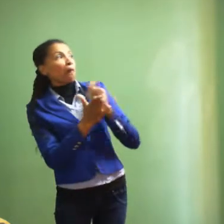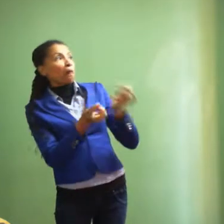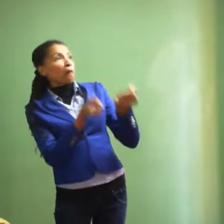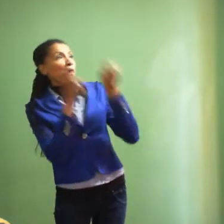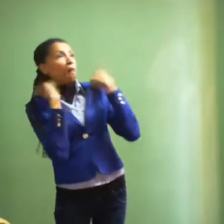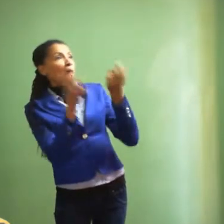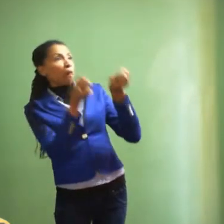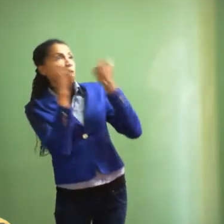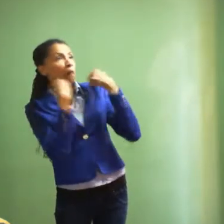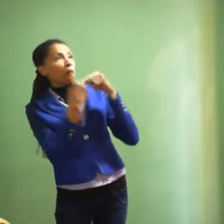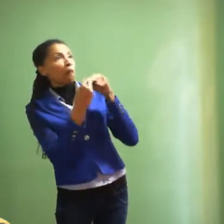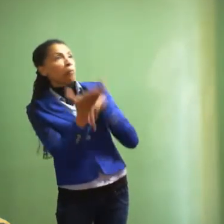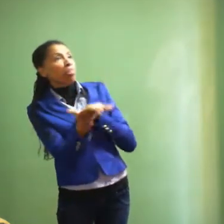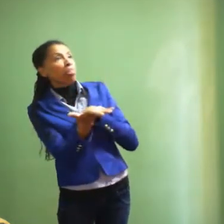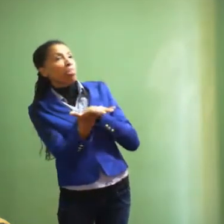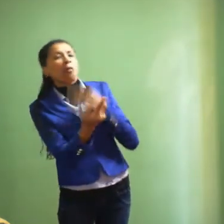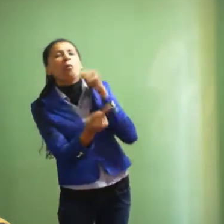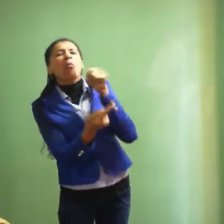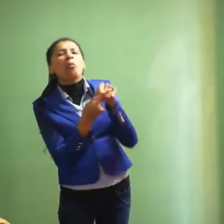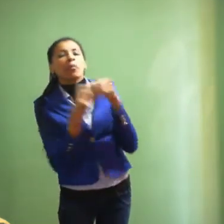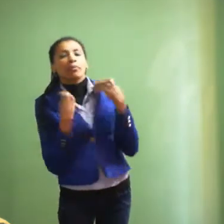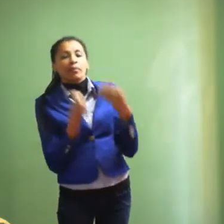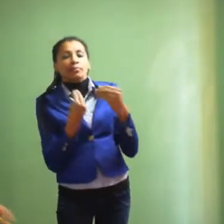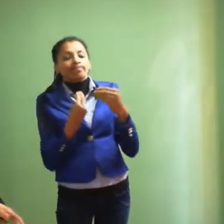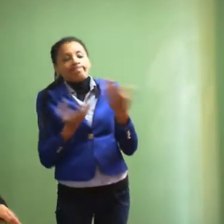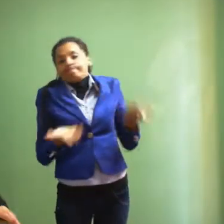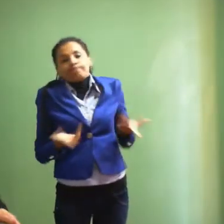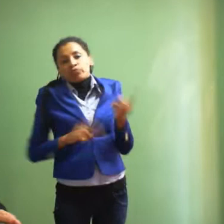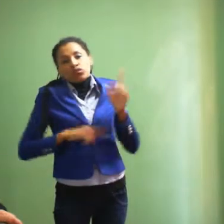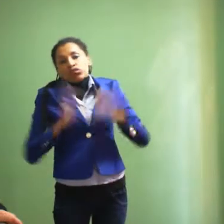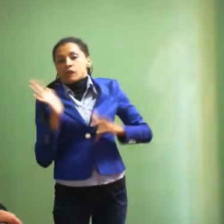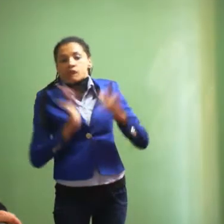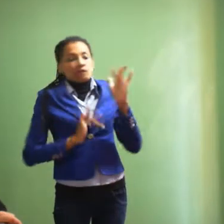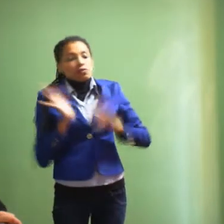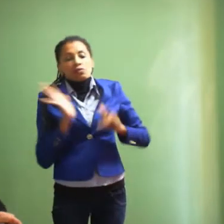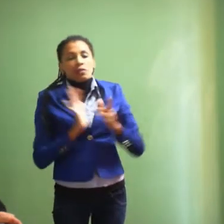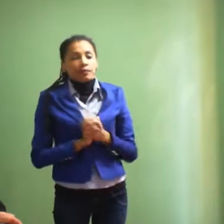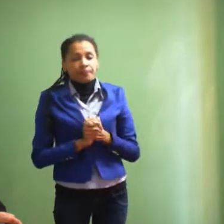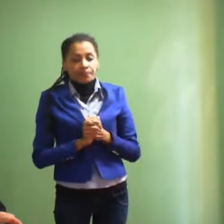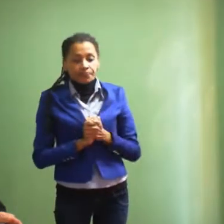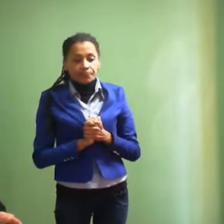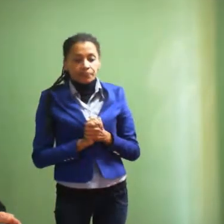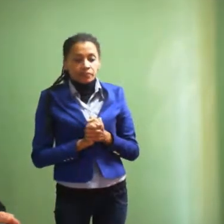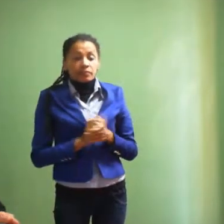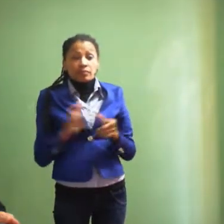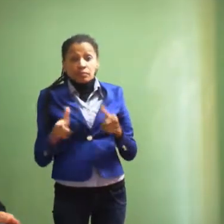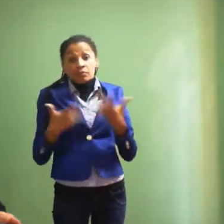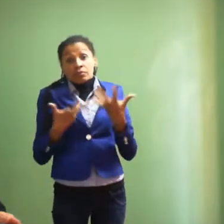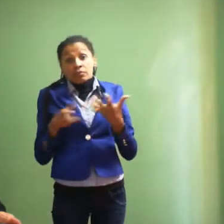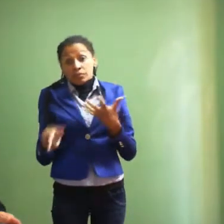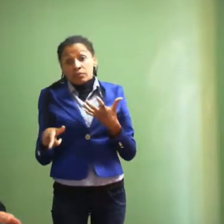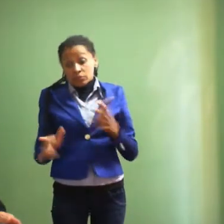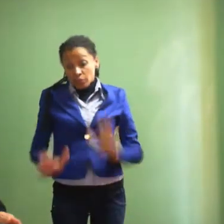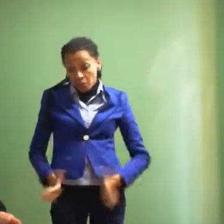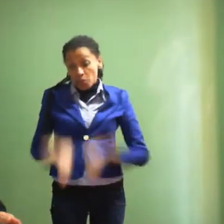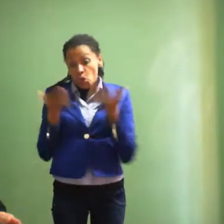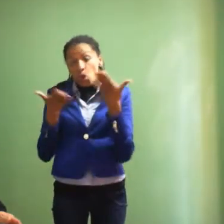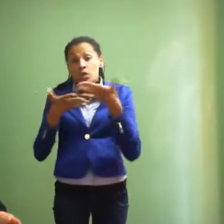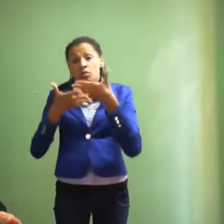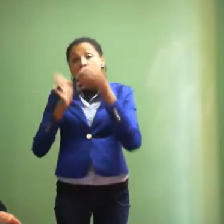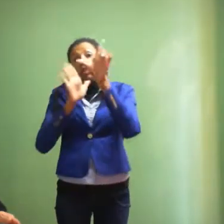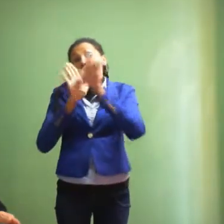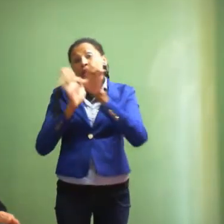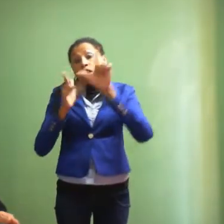sentido y no tiene ningún objetivo claro, no tiene ninguna, aparte de querer que ellos mejoren su letra, que la hagan más